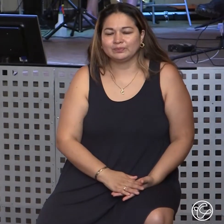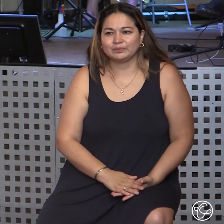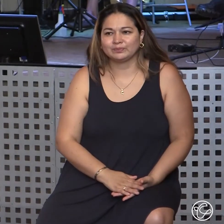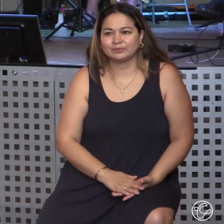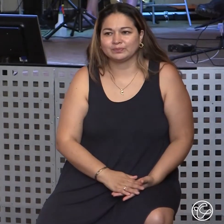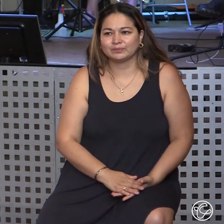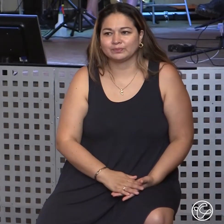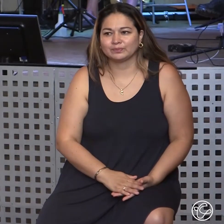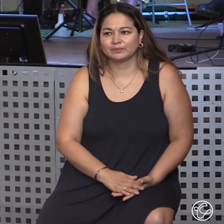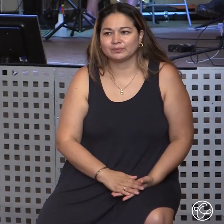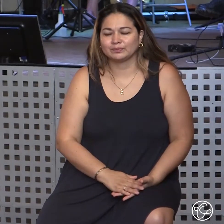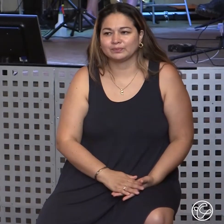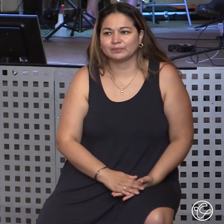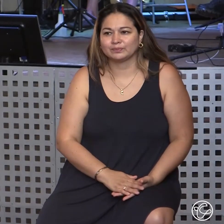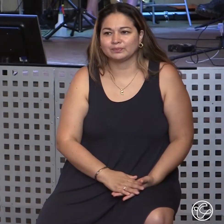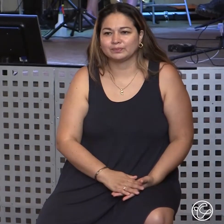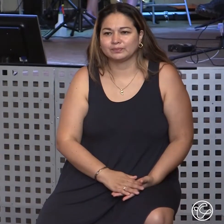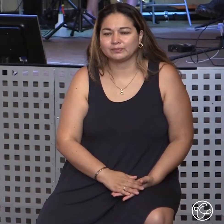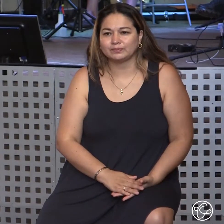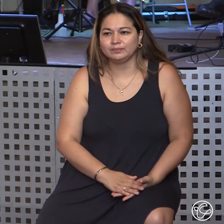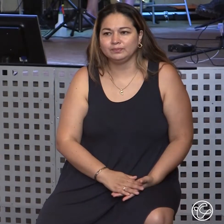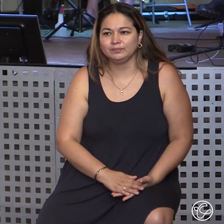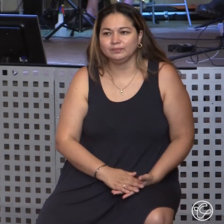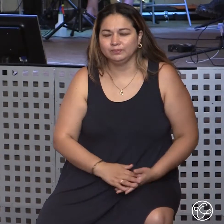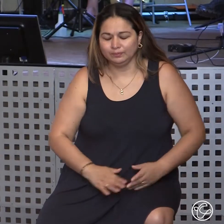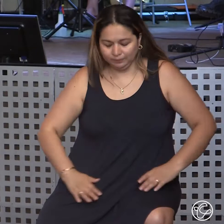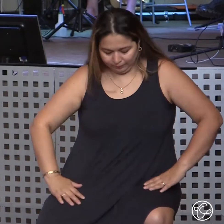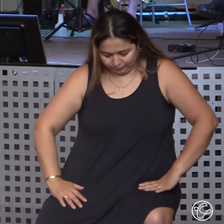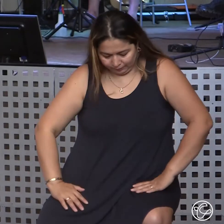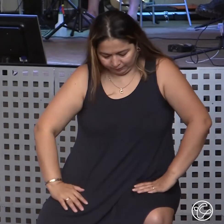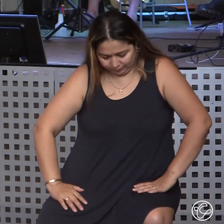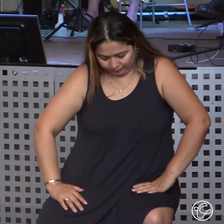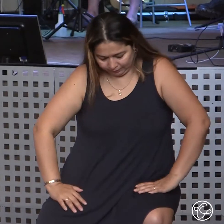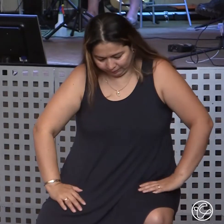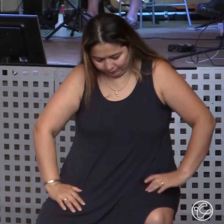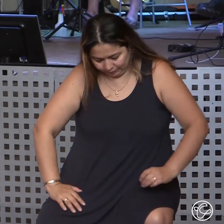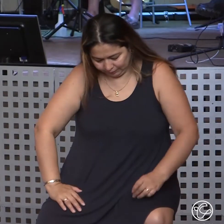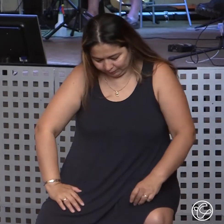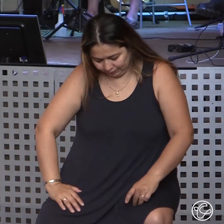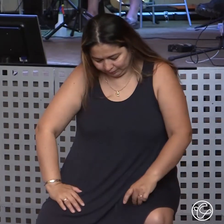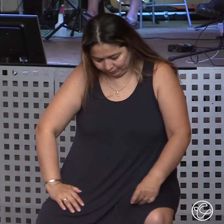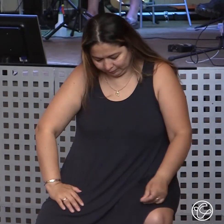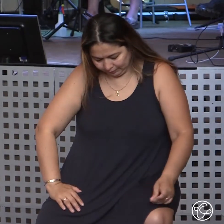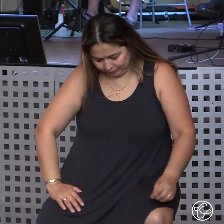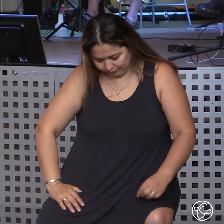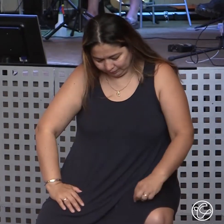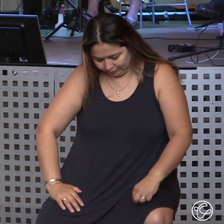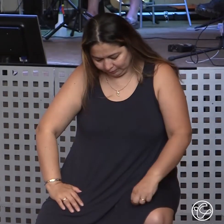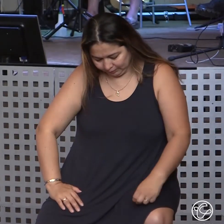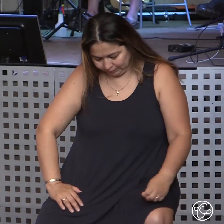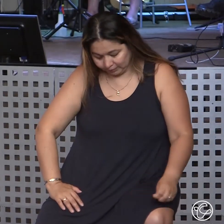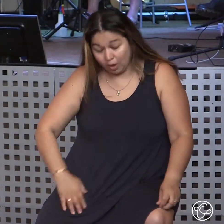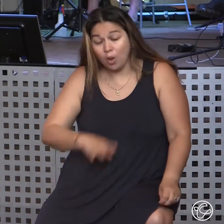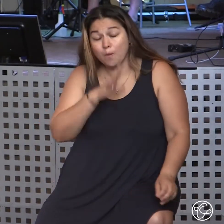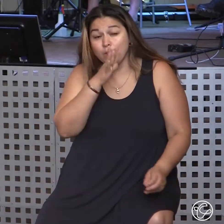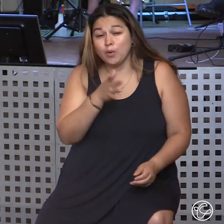vida de Jesucristo? Vas a encontrar escrituras donde te dice, y Él sanó a todos.